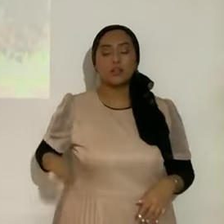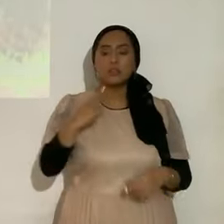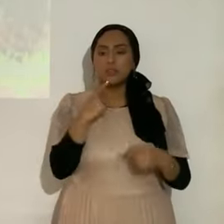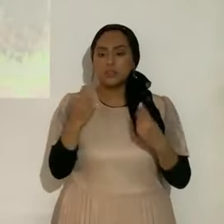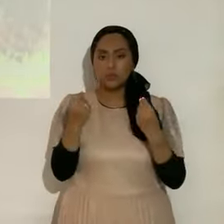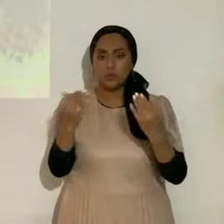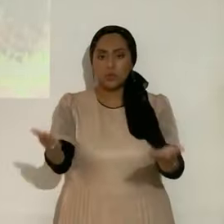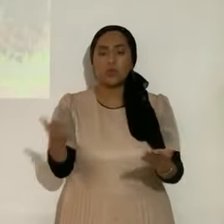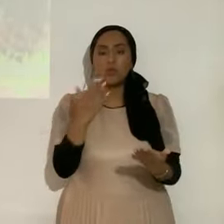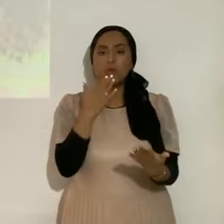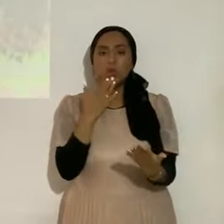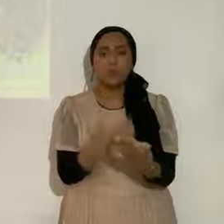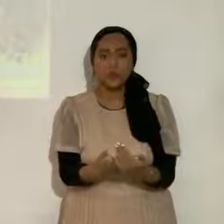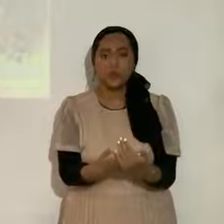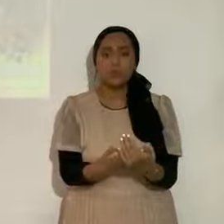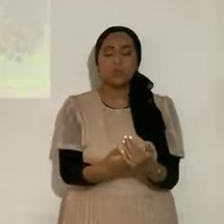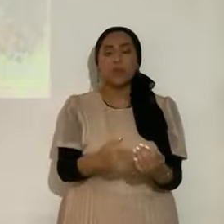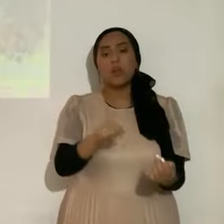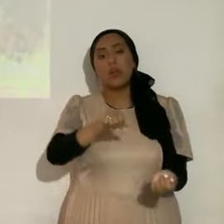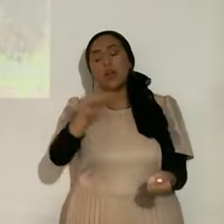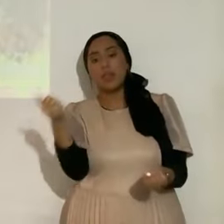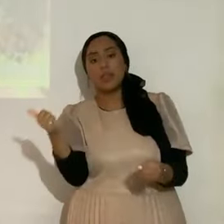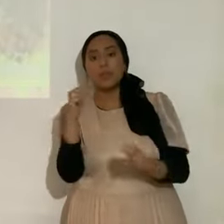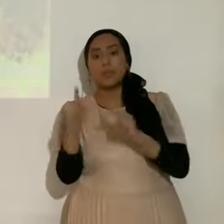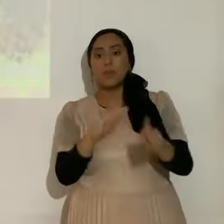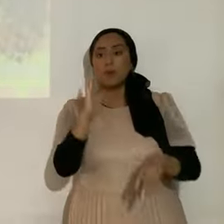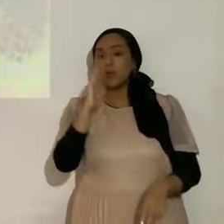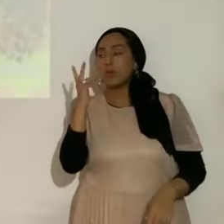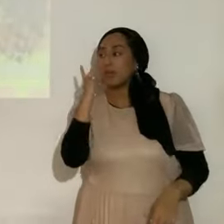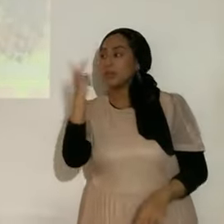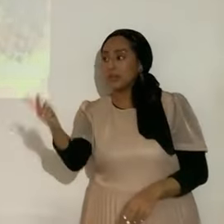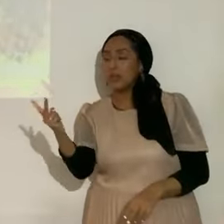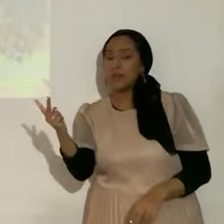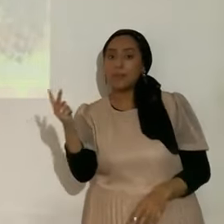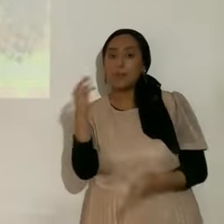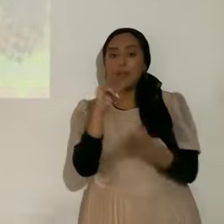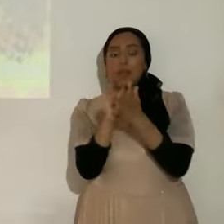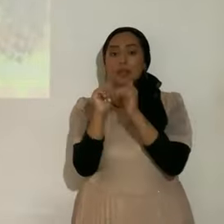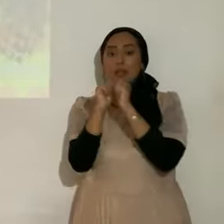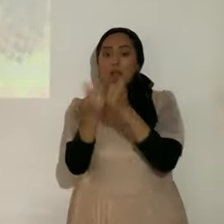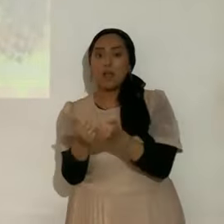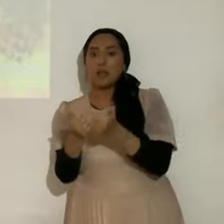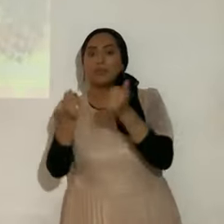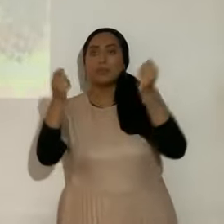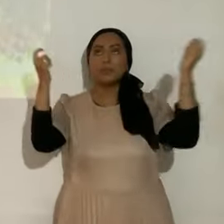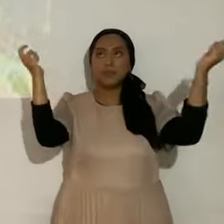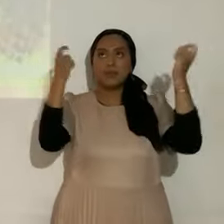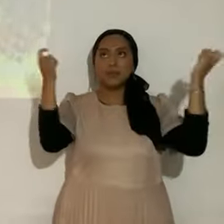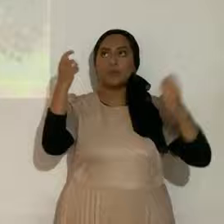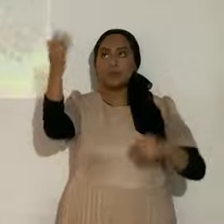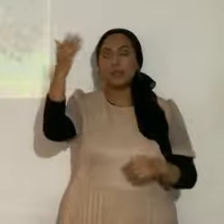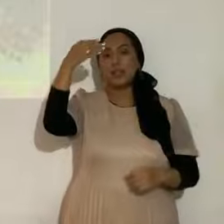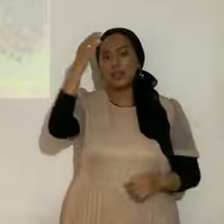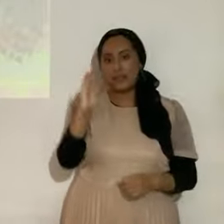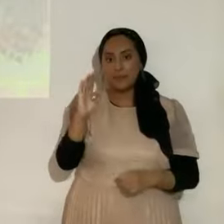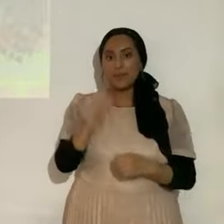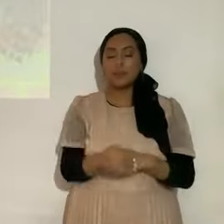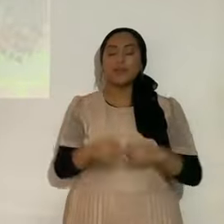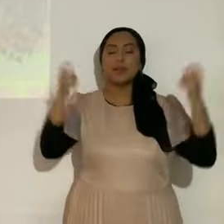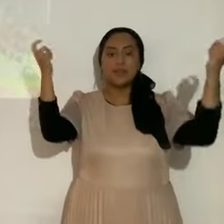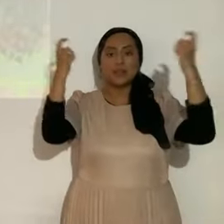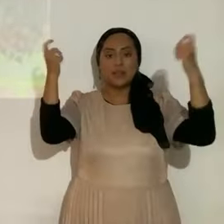buenas acciones. Así los demás las verán. Y de esa manera exaltarán a Elohim, exaltarán